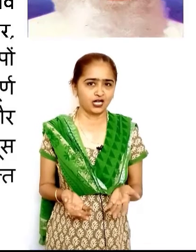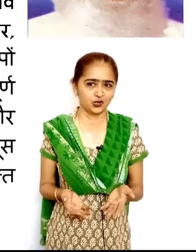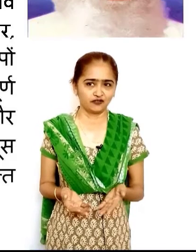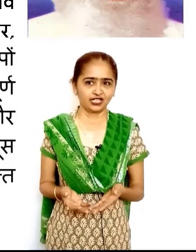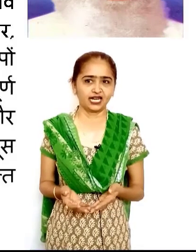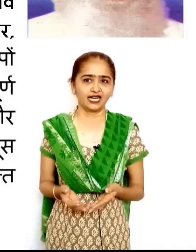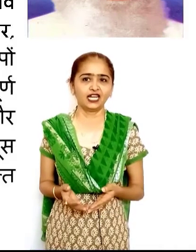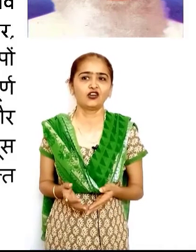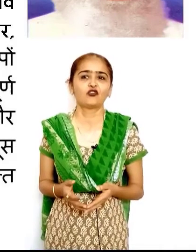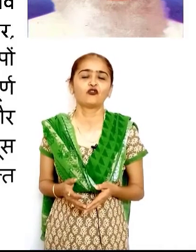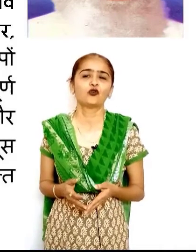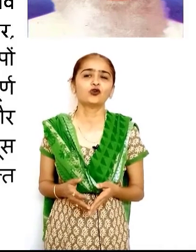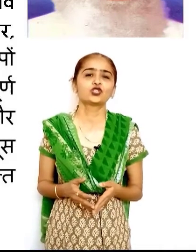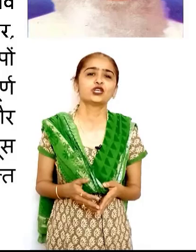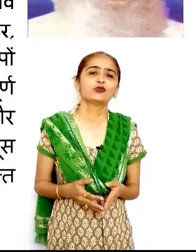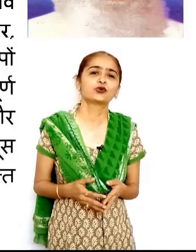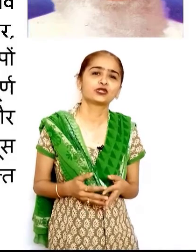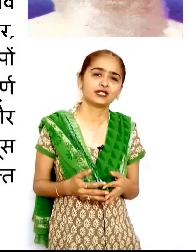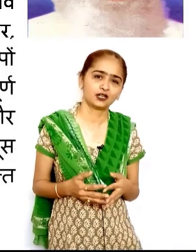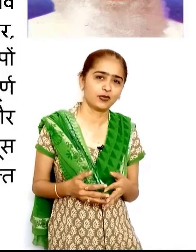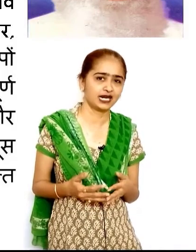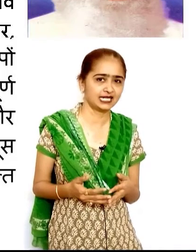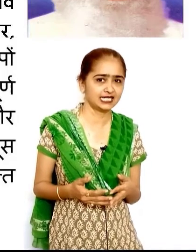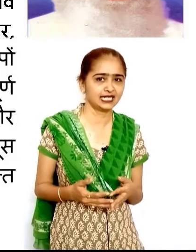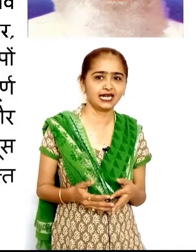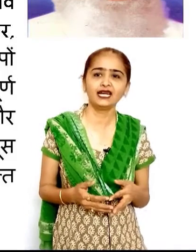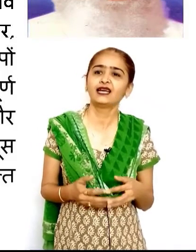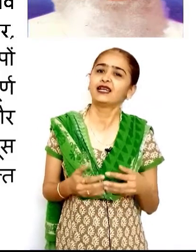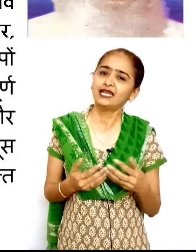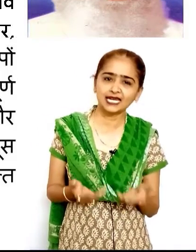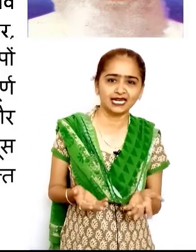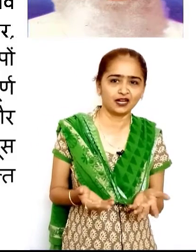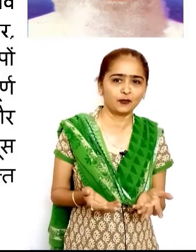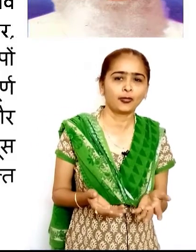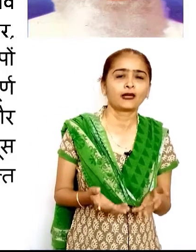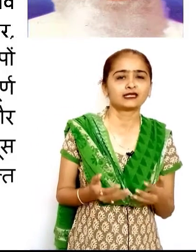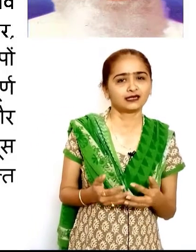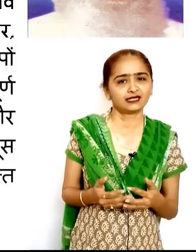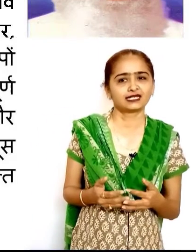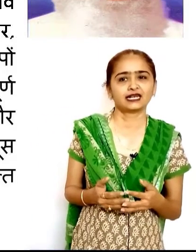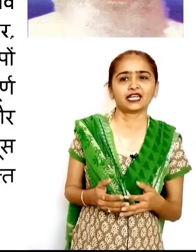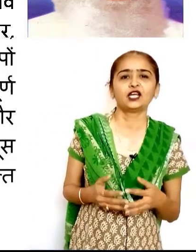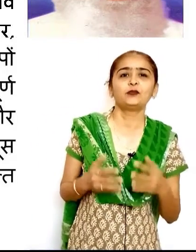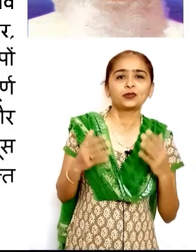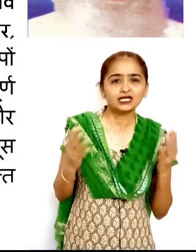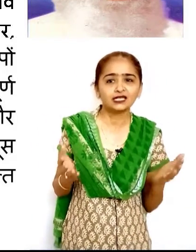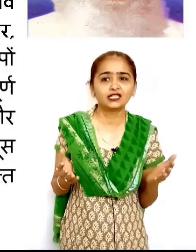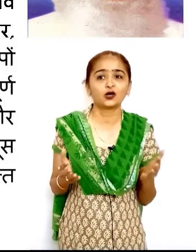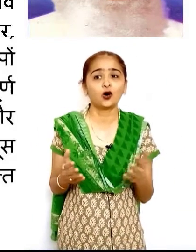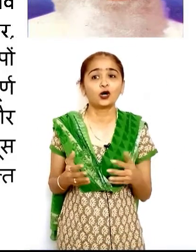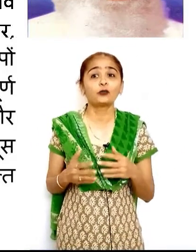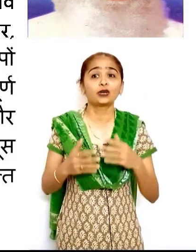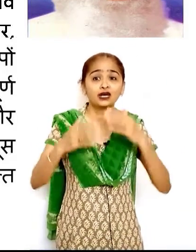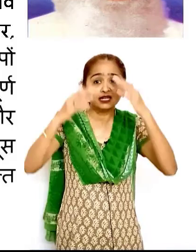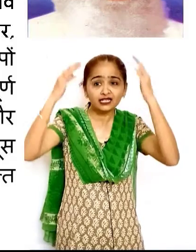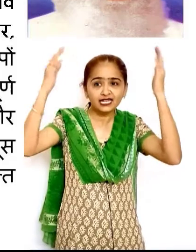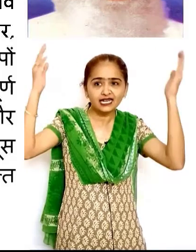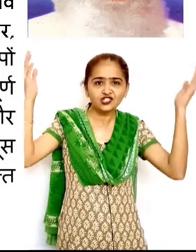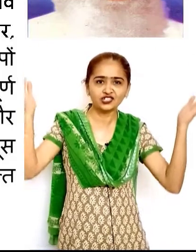जो कविता है वो श्री मुकुटधर पांडे जी ने लिखी है। छत्तीसगढ़ के प्रसिद्ध और प्रकृति के